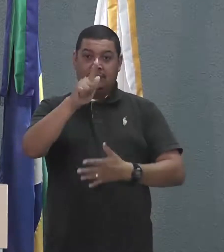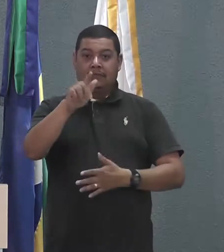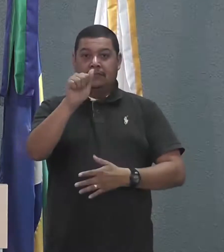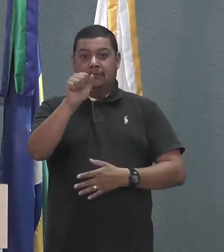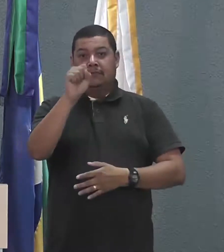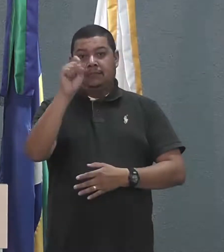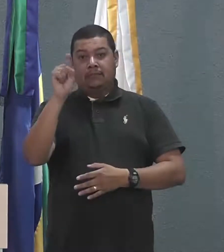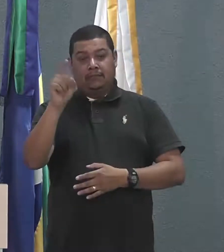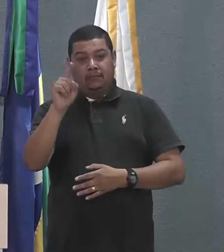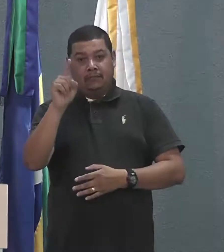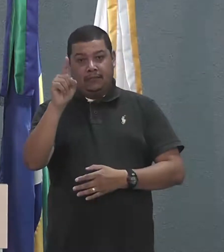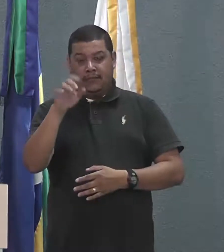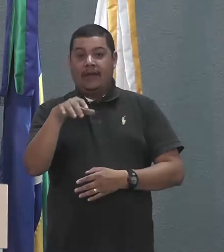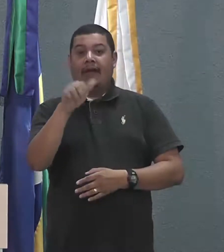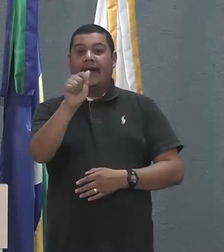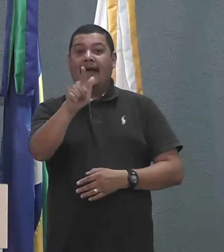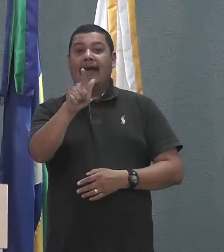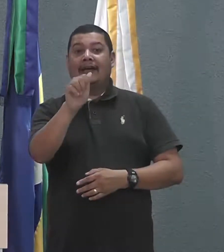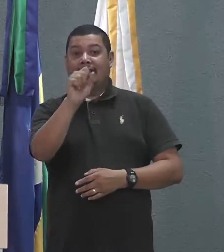Cacoal, Rondônia e todo o Brasil.